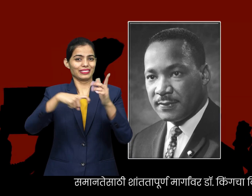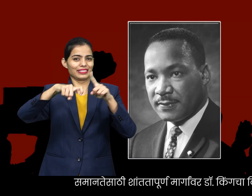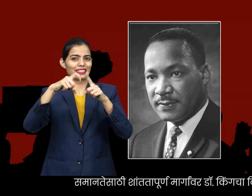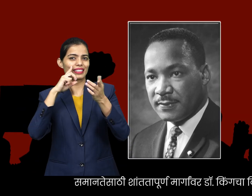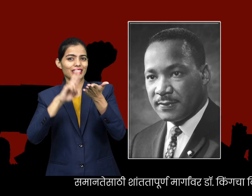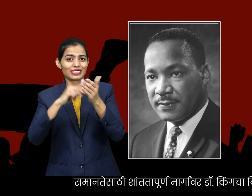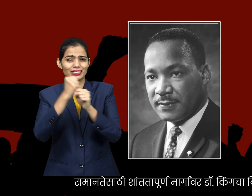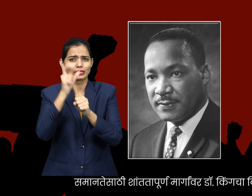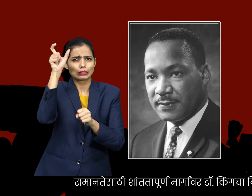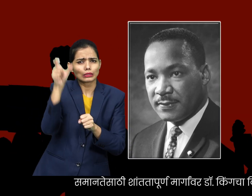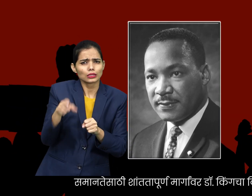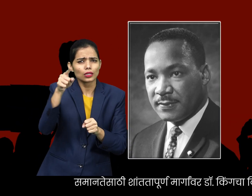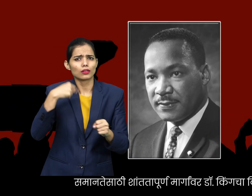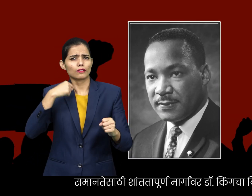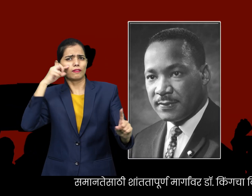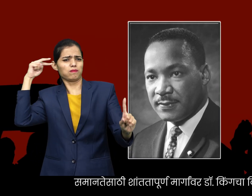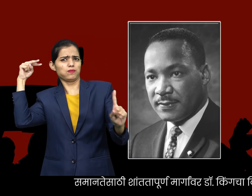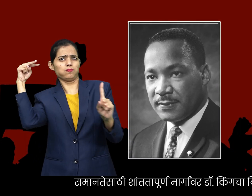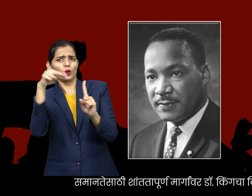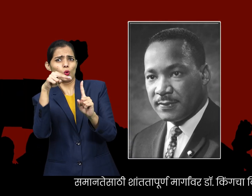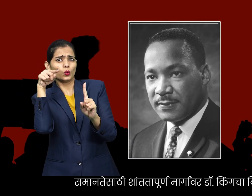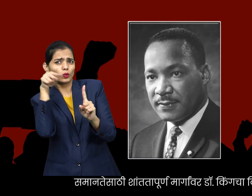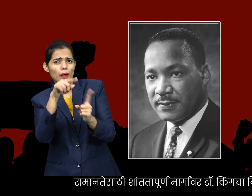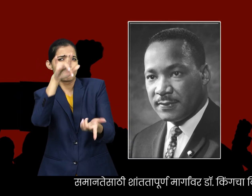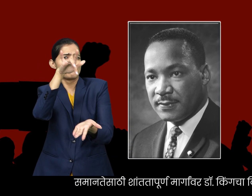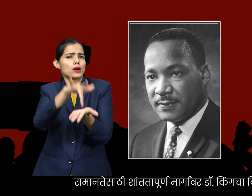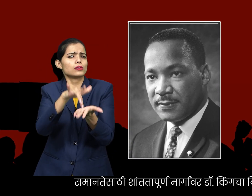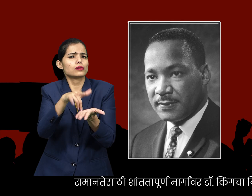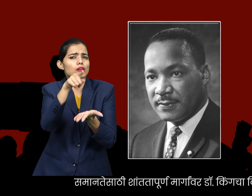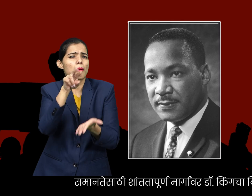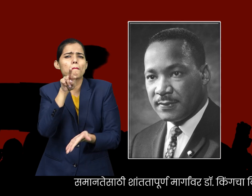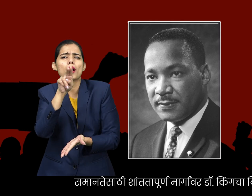समानतेसाठी शांततापूर्ण मार्गांवर डॉक्टर किंगचा विश्वास,